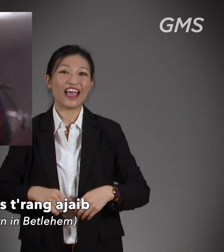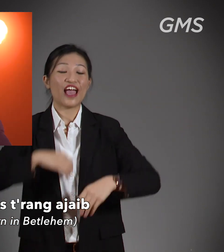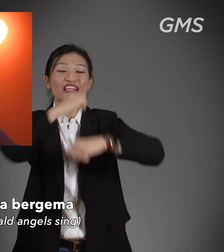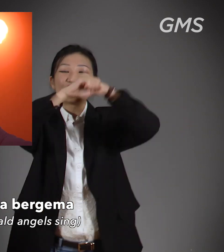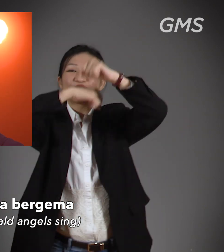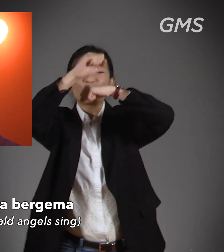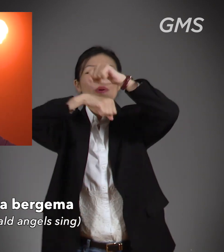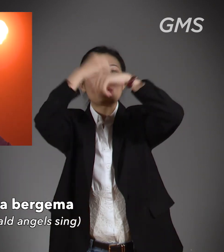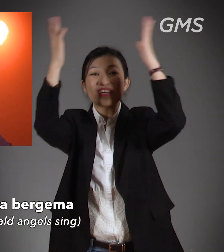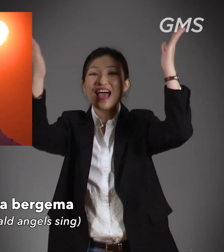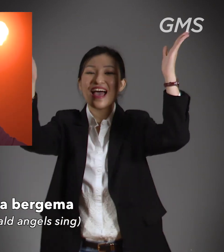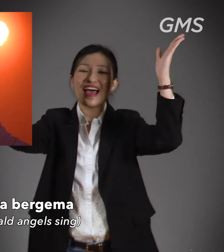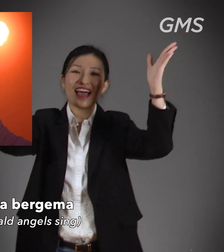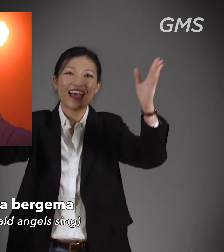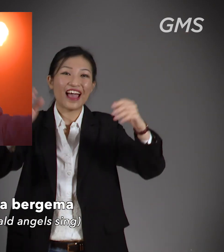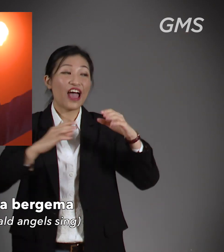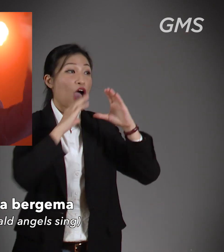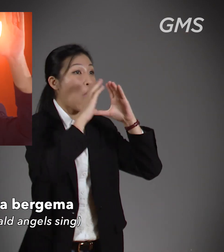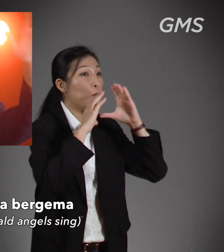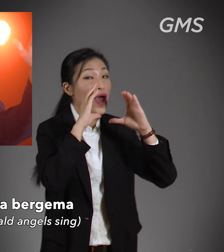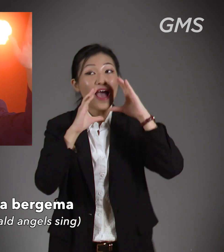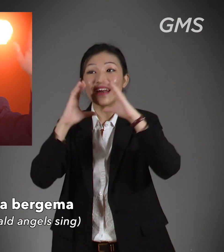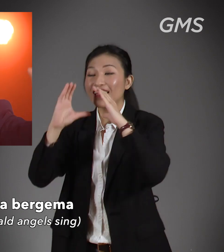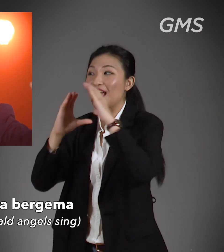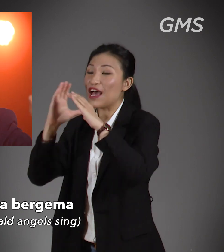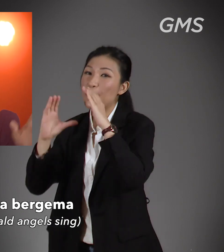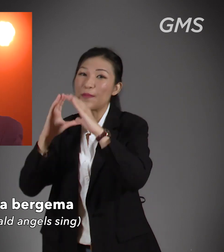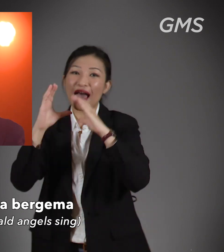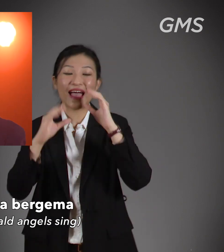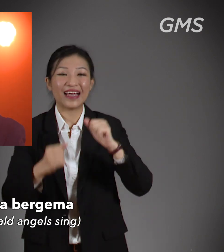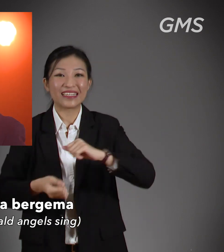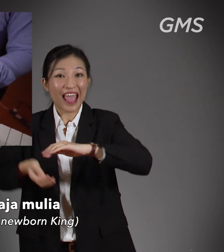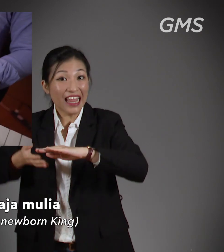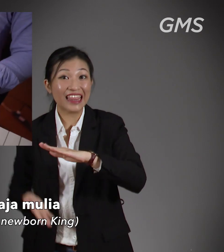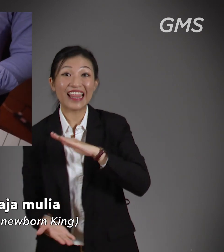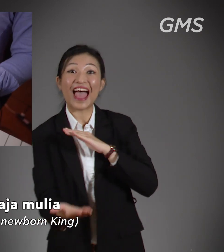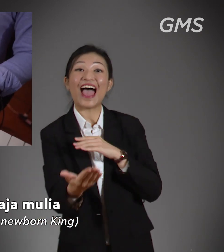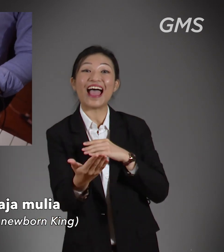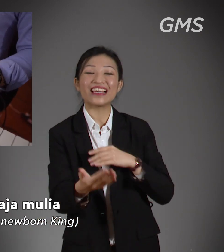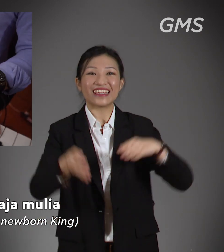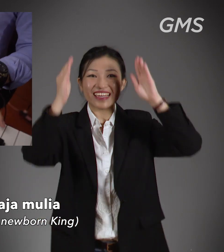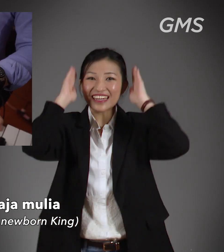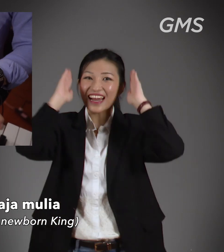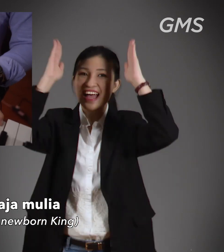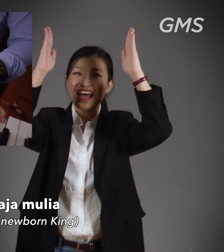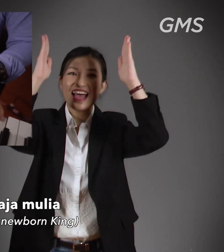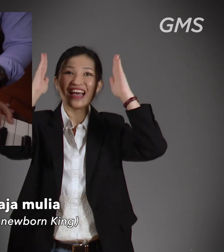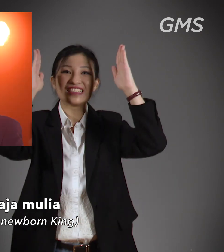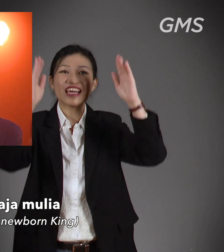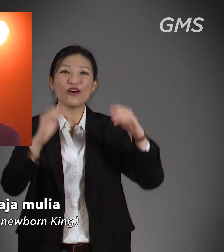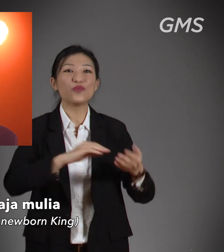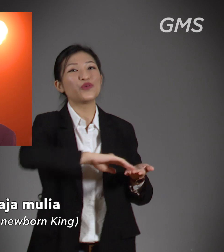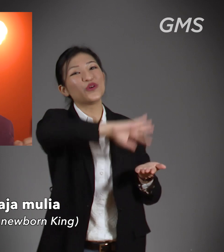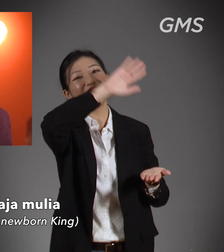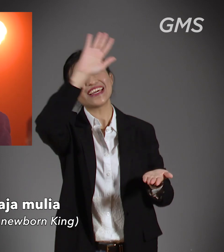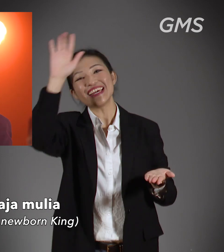Raja. Kita surga bergema, lahir